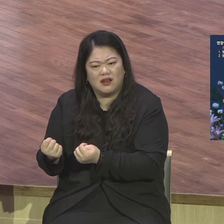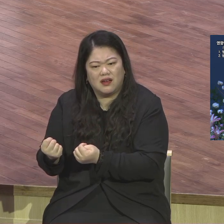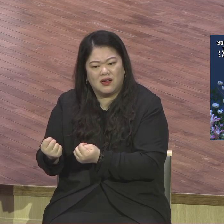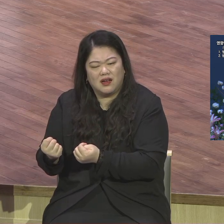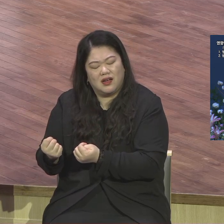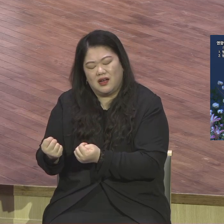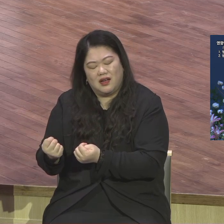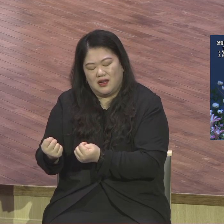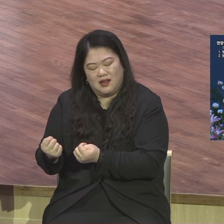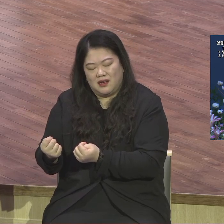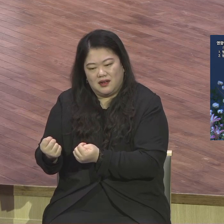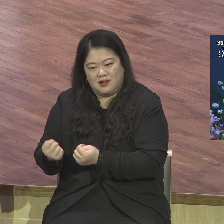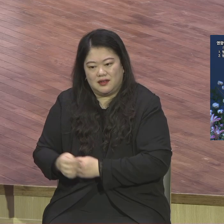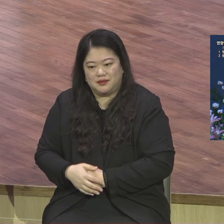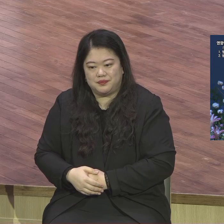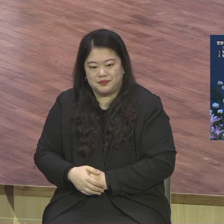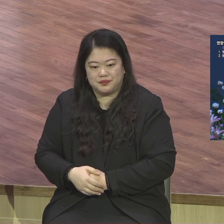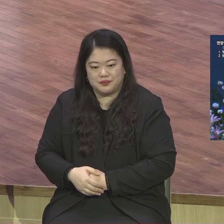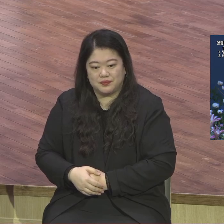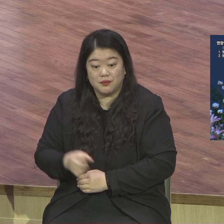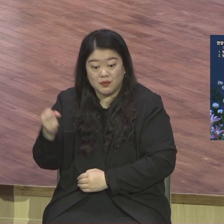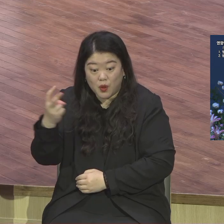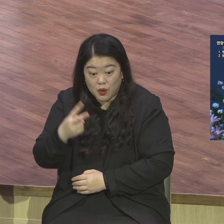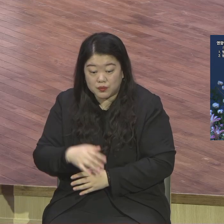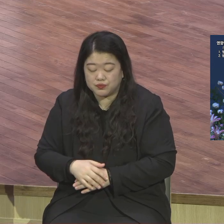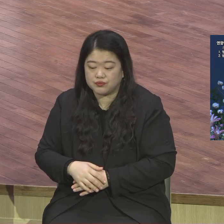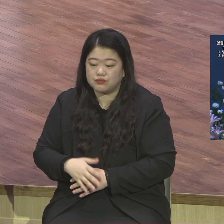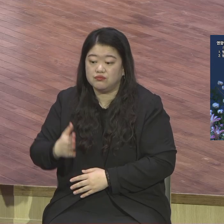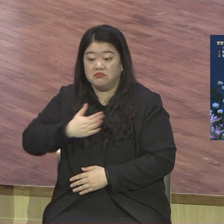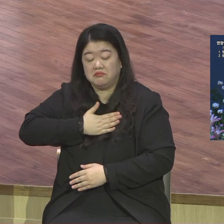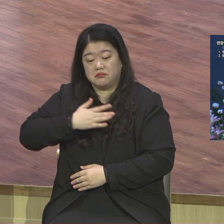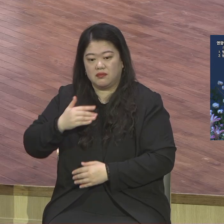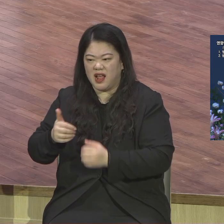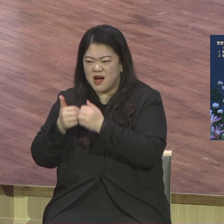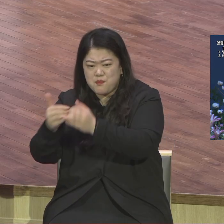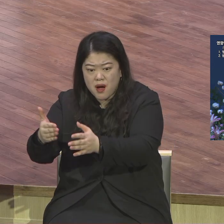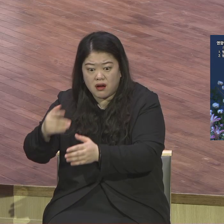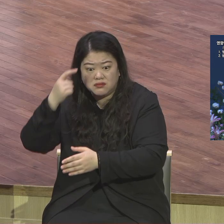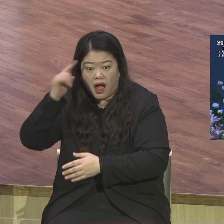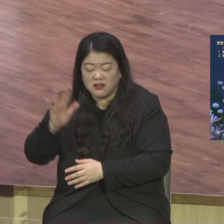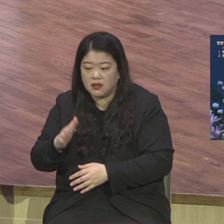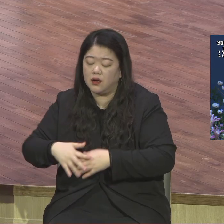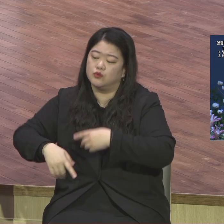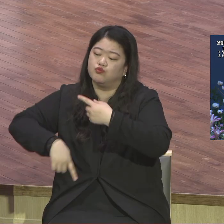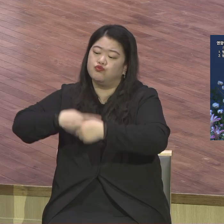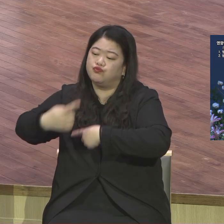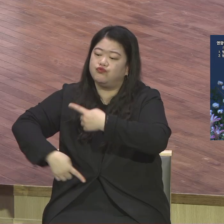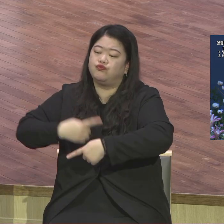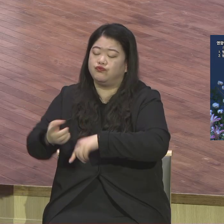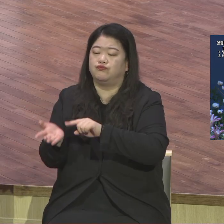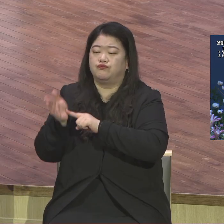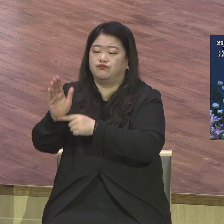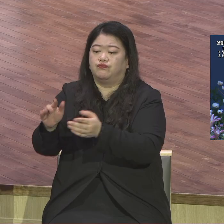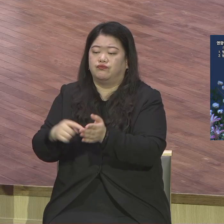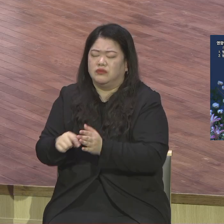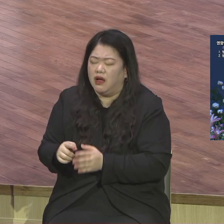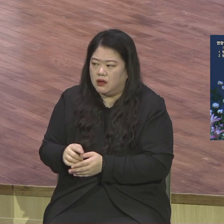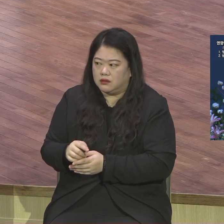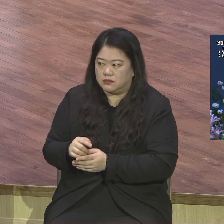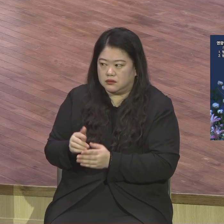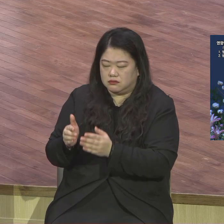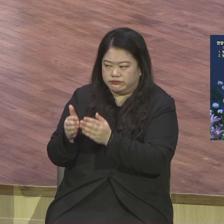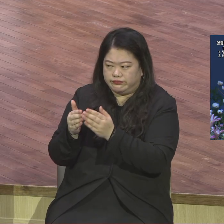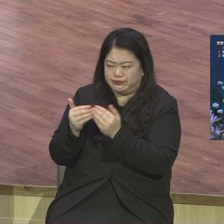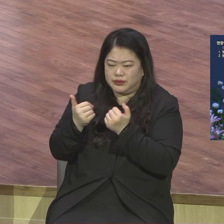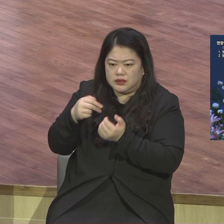말을 잘못해서 시험 들게 해. 은혜 받아야 되는데. 더 예배드리고 더 기도하고 더 말씀